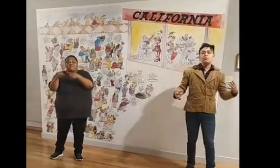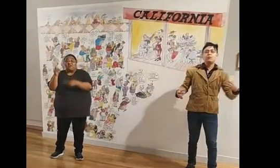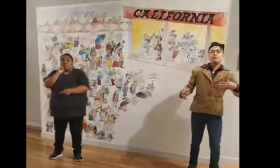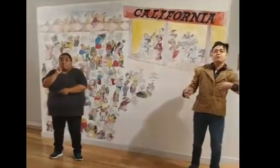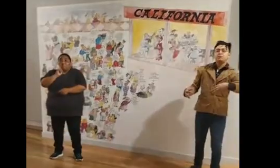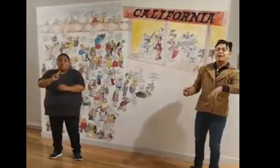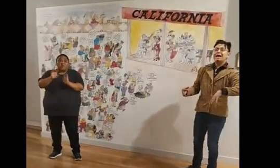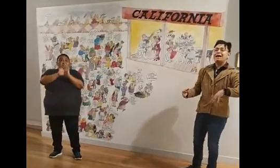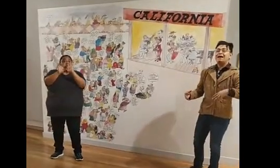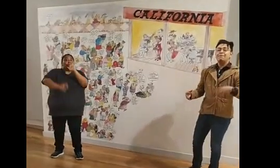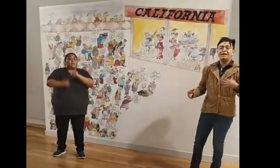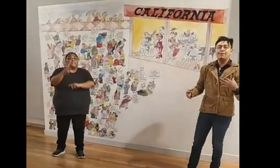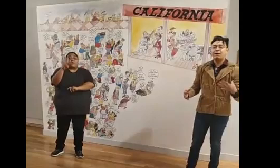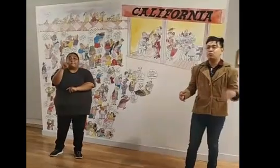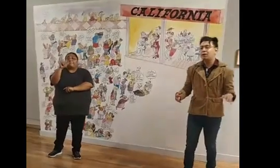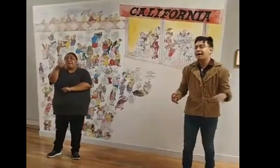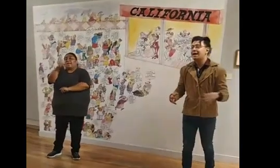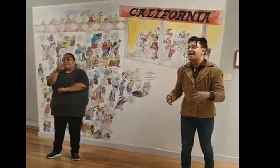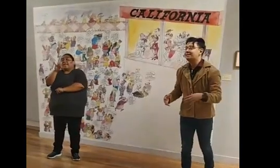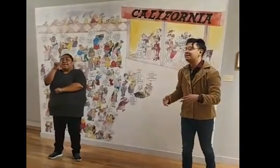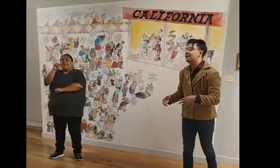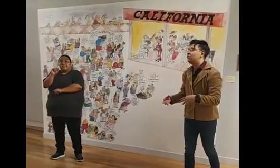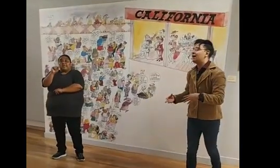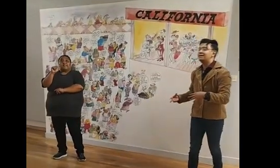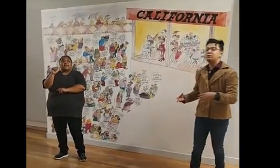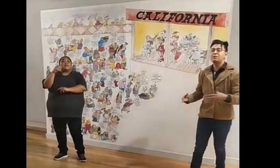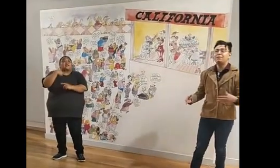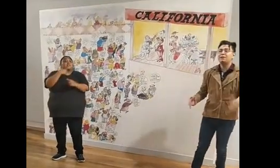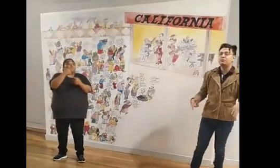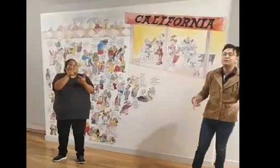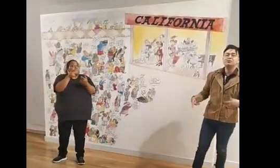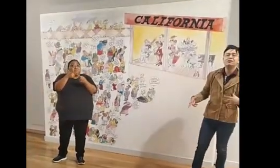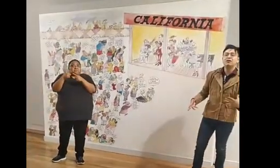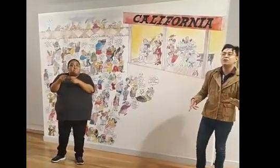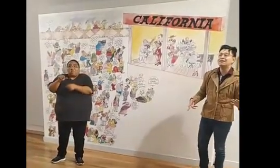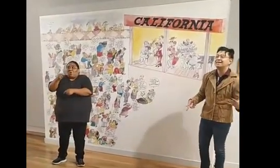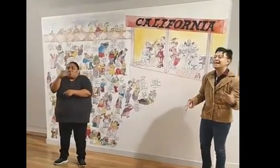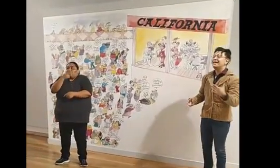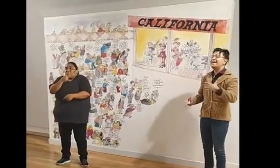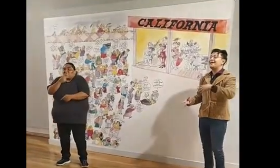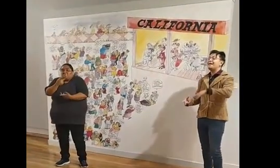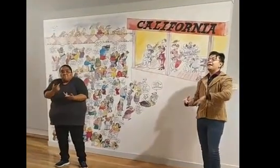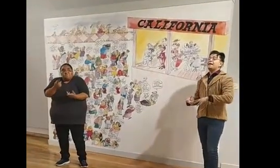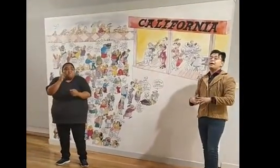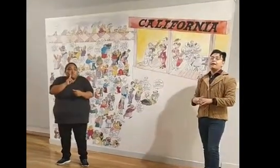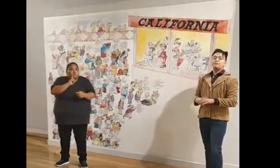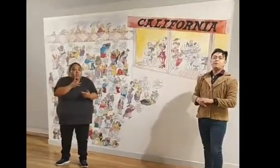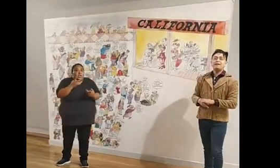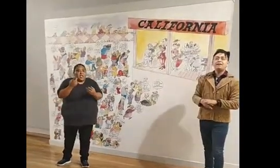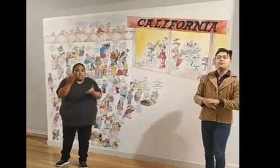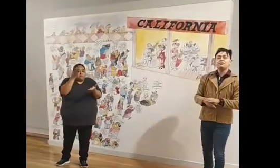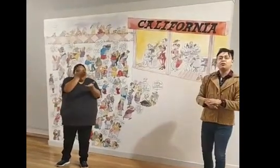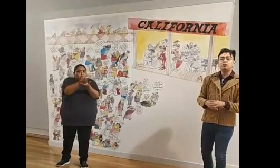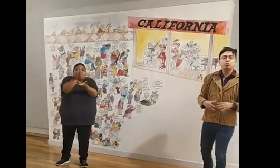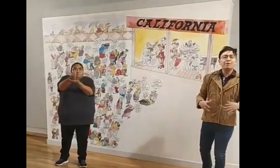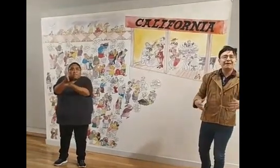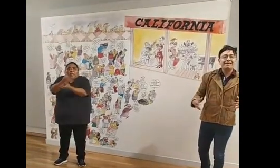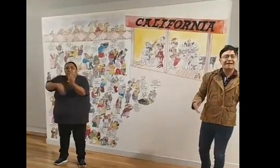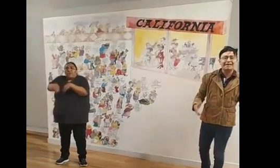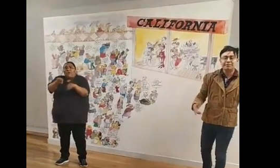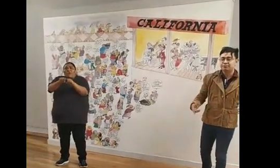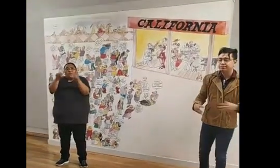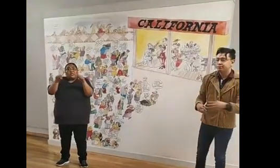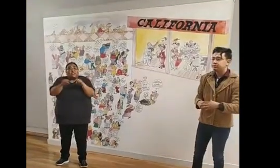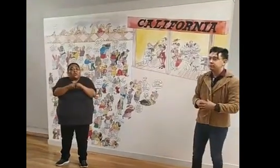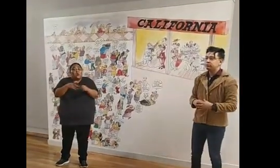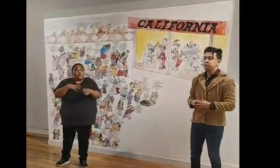Félix, podemos ver a María Victoria asistiendo a estos eventos, a estos salones, que es parte de nuestra cultura